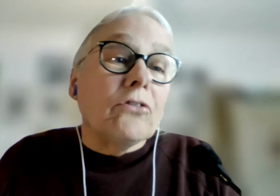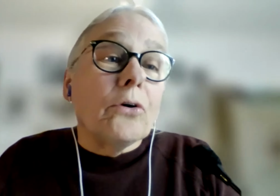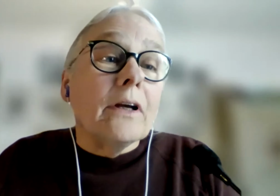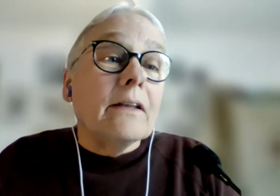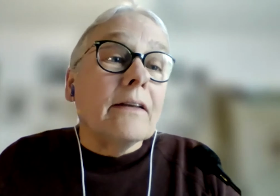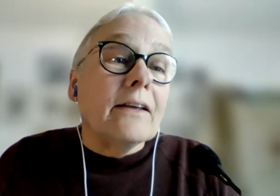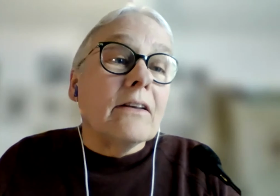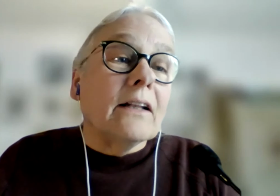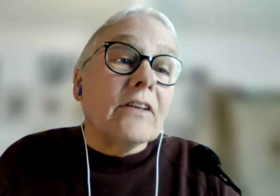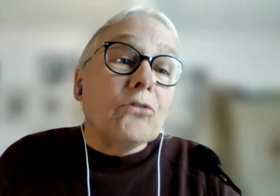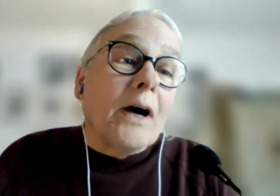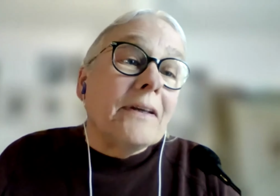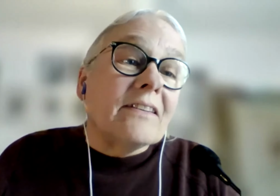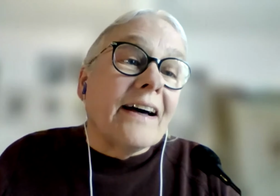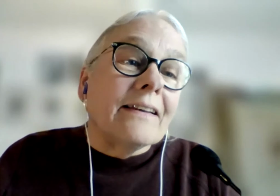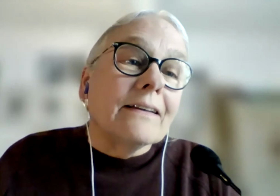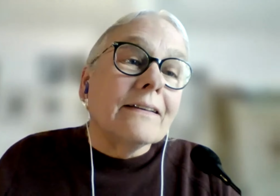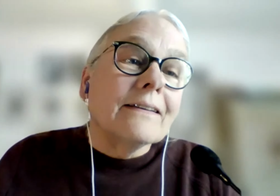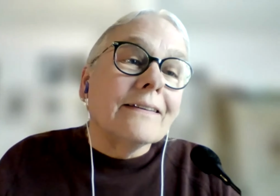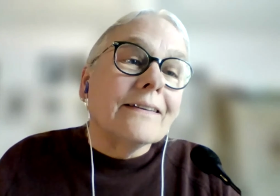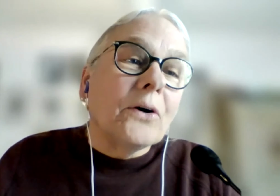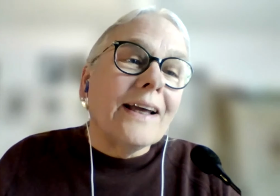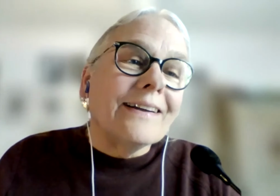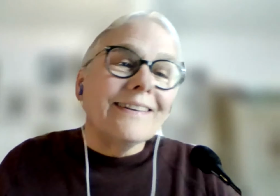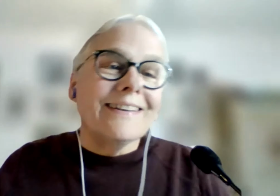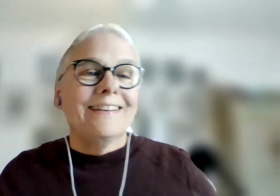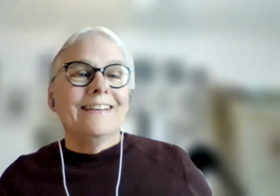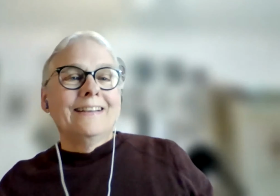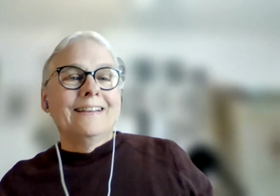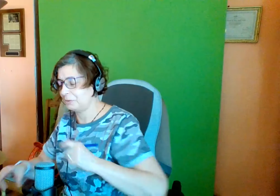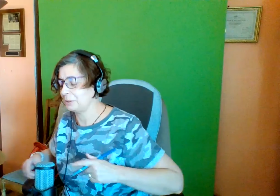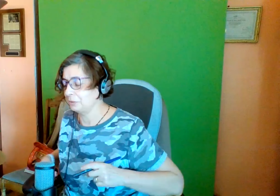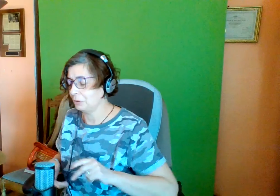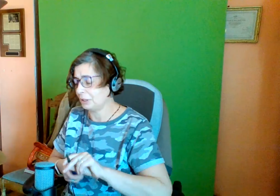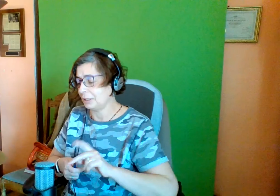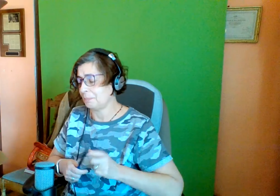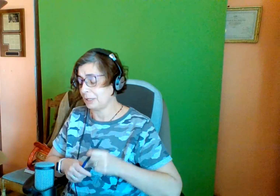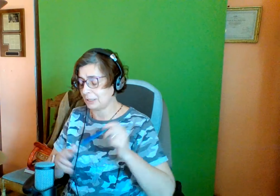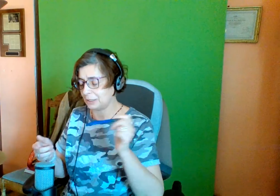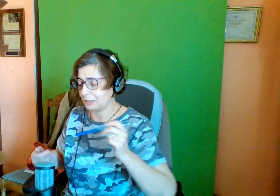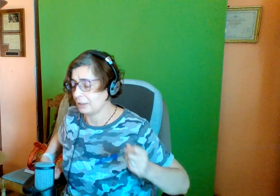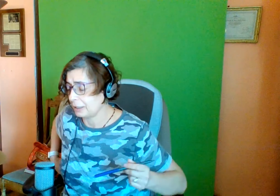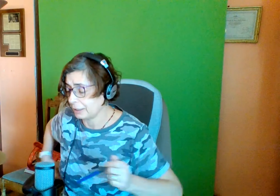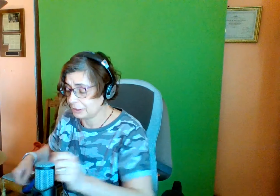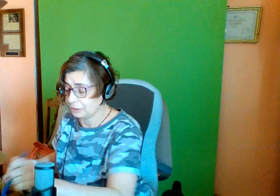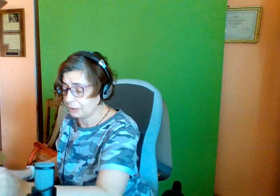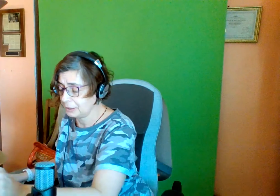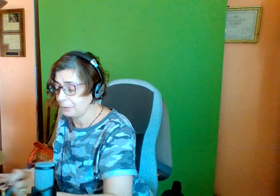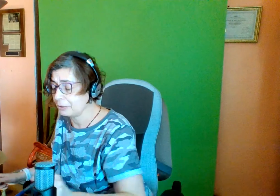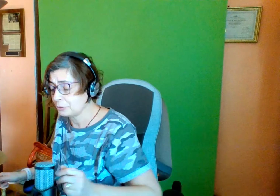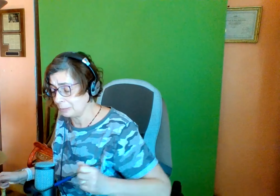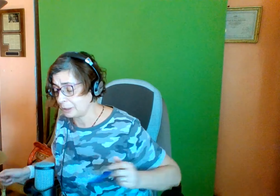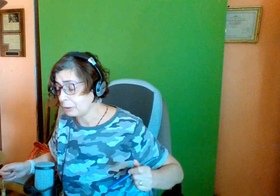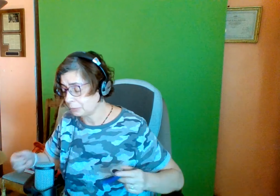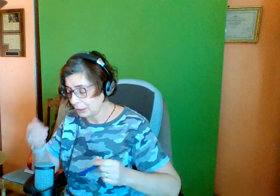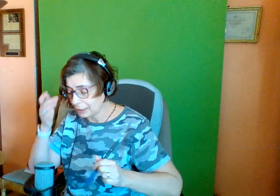El persona de el Centro Amistad. Hola. Jorge, deme un segundo, única para que salga en la grabación. Kathy